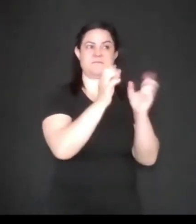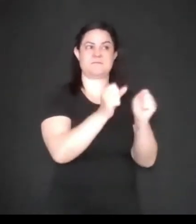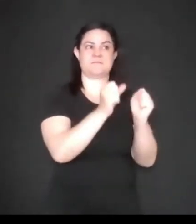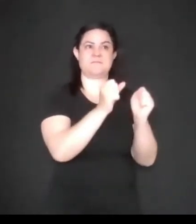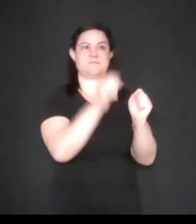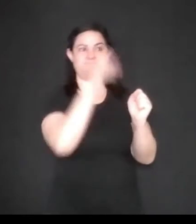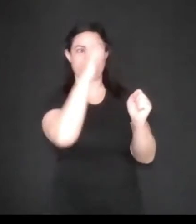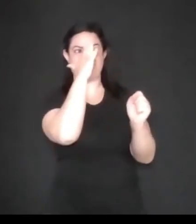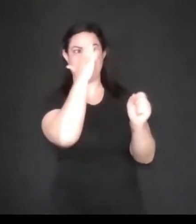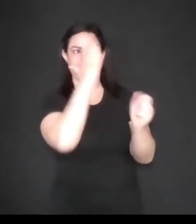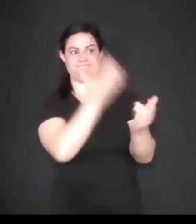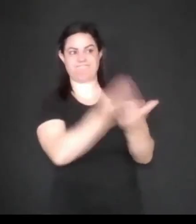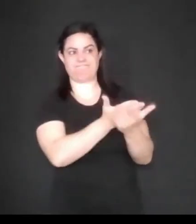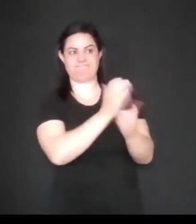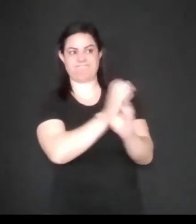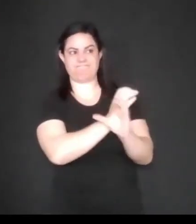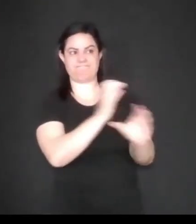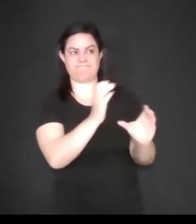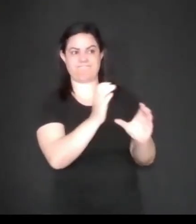divindades,